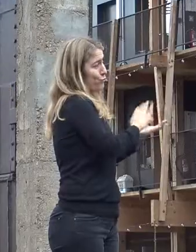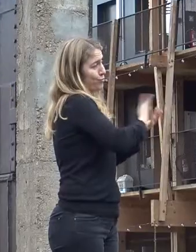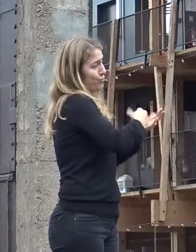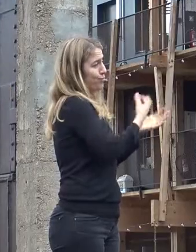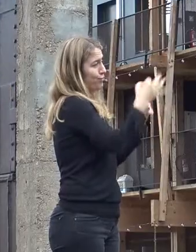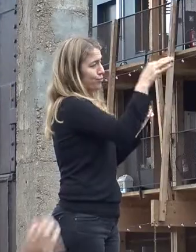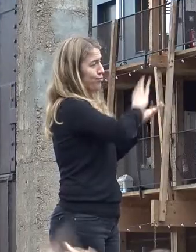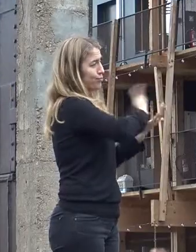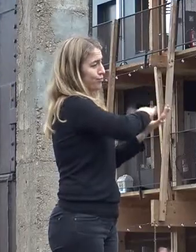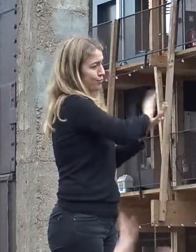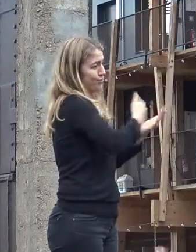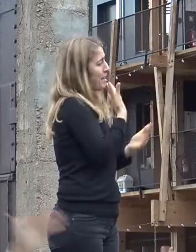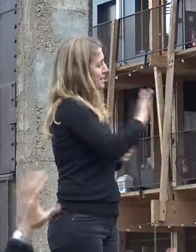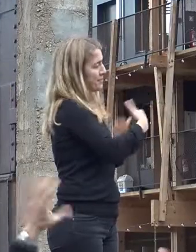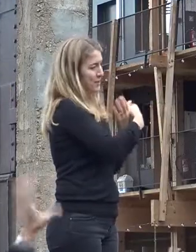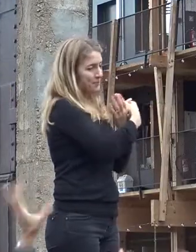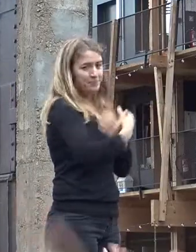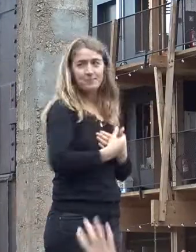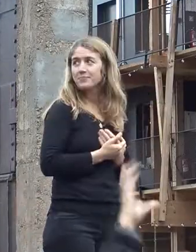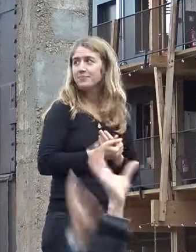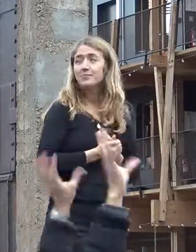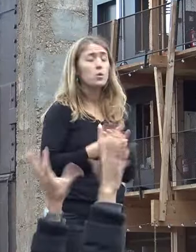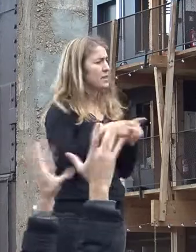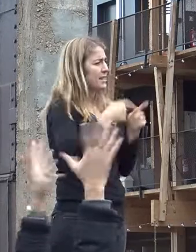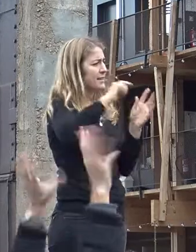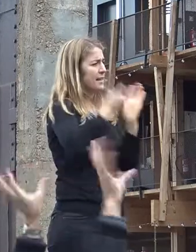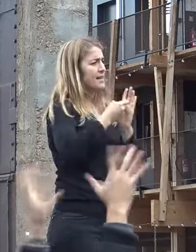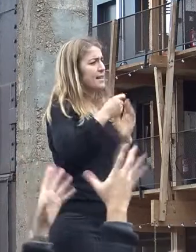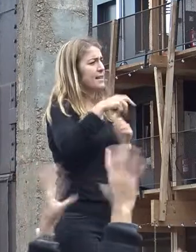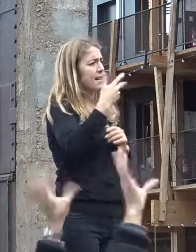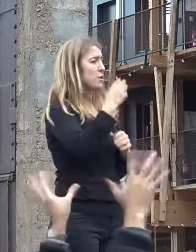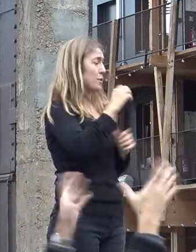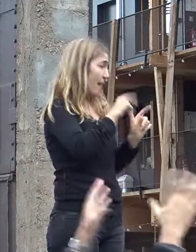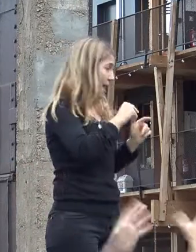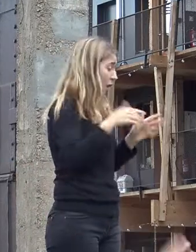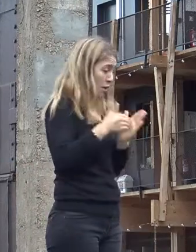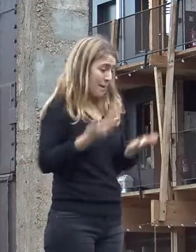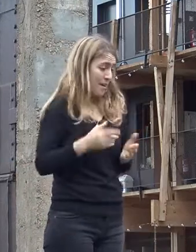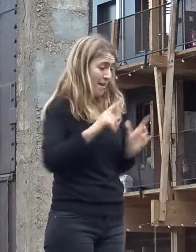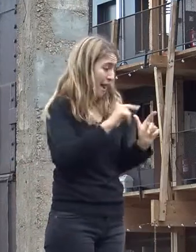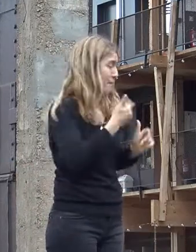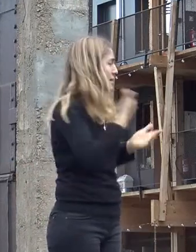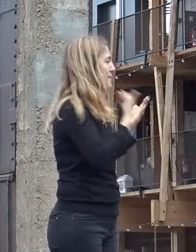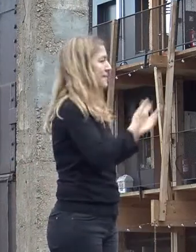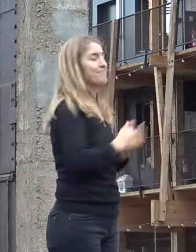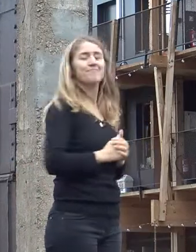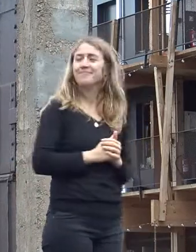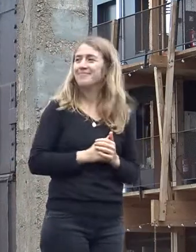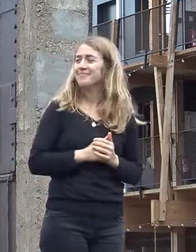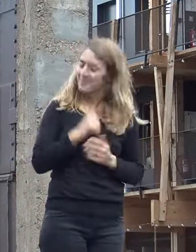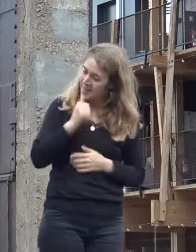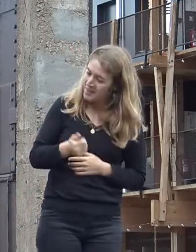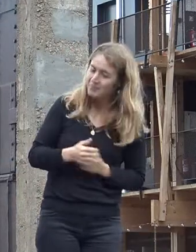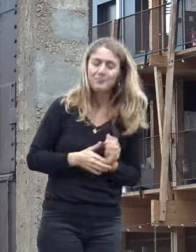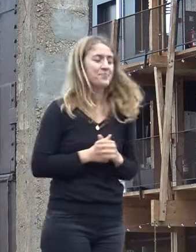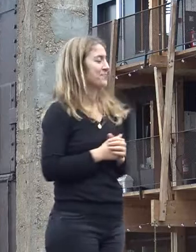En langage des signes. Elle était déjà là le 13 octobre, elle est encore là aujourd'hui. Vraiment, merci, merci, merci beaucoup.